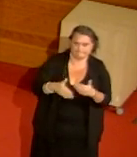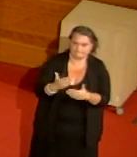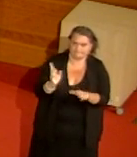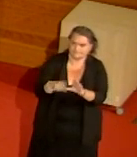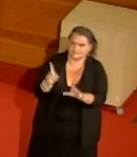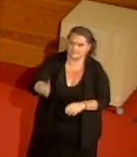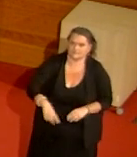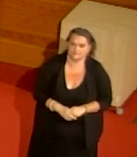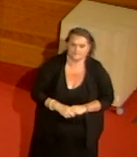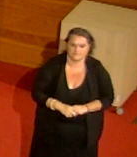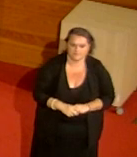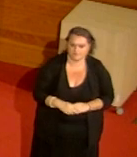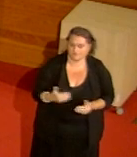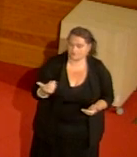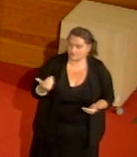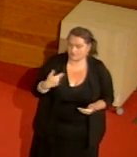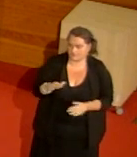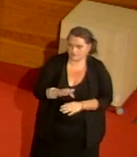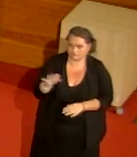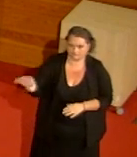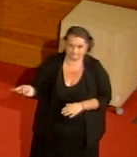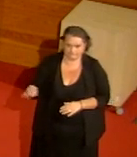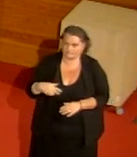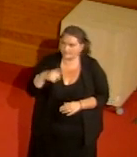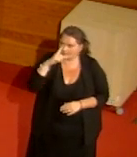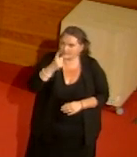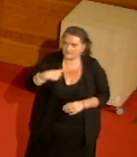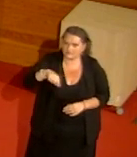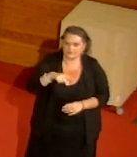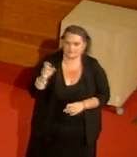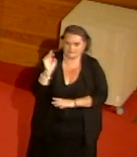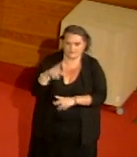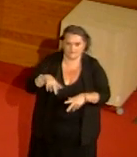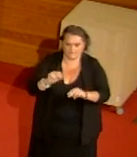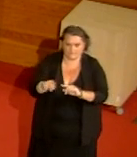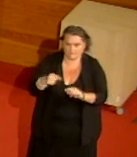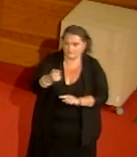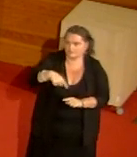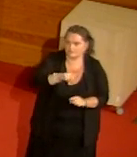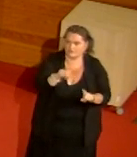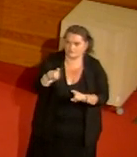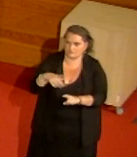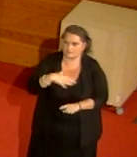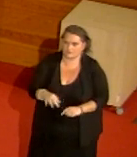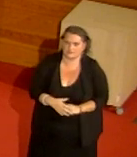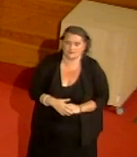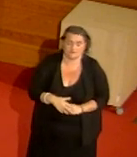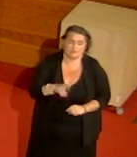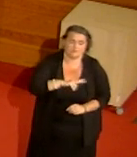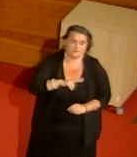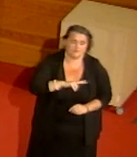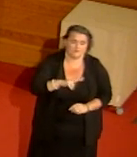buo remedio estrar goor hitz galderak egit aera mesed be bezala